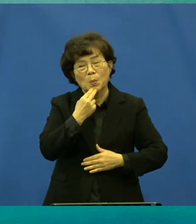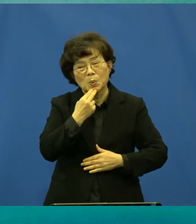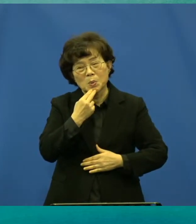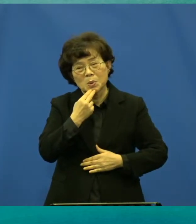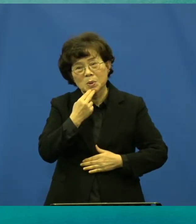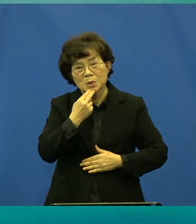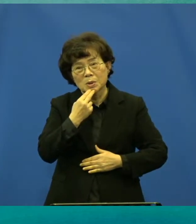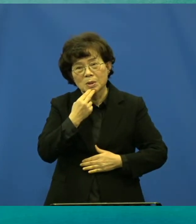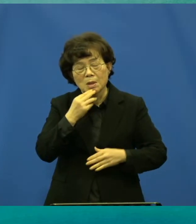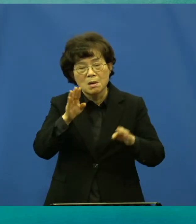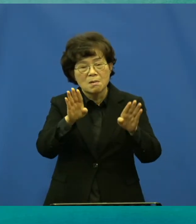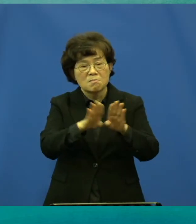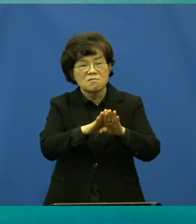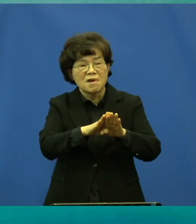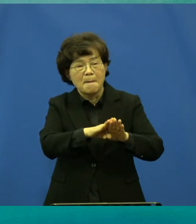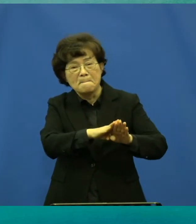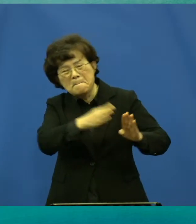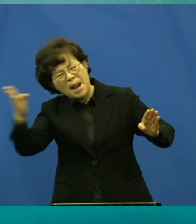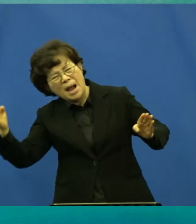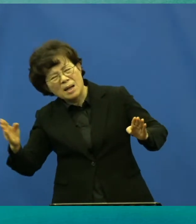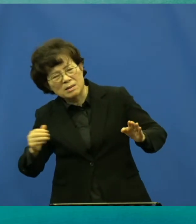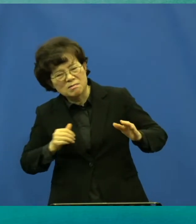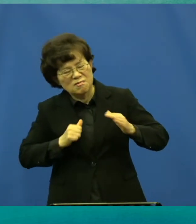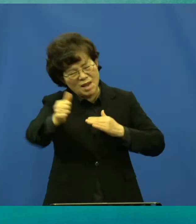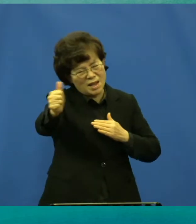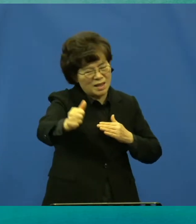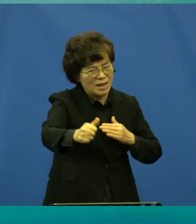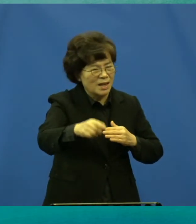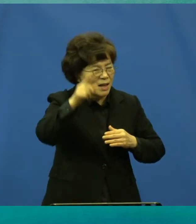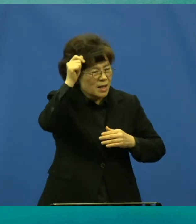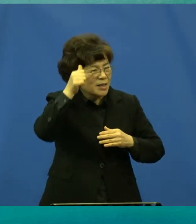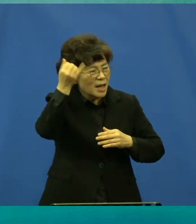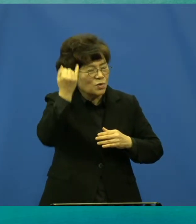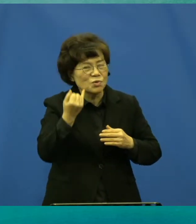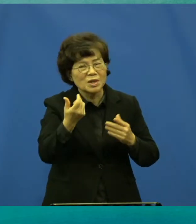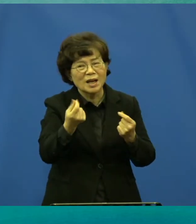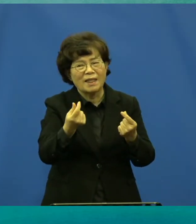문을 팡 차고 나갑니다. 약간 사춘기 같아요.